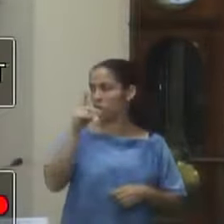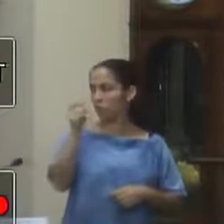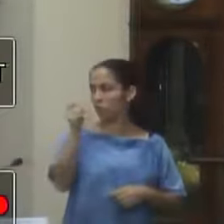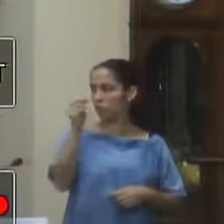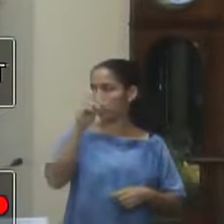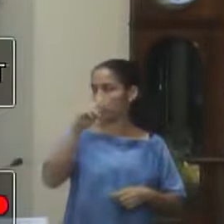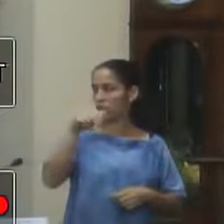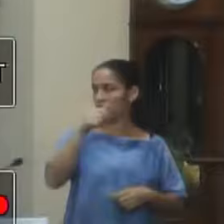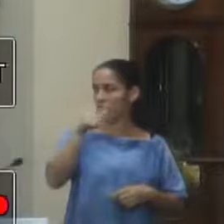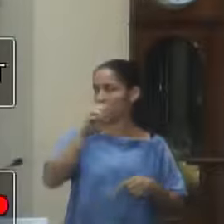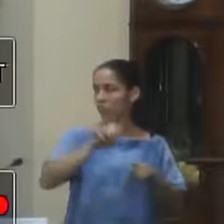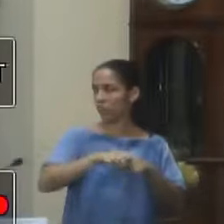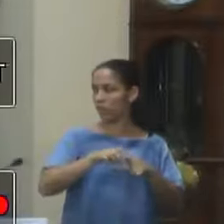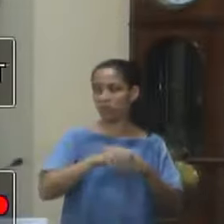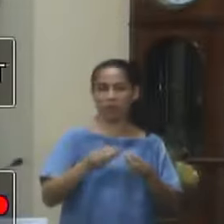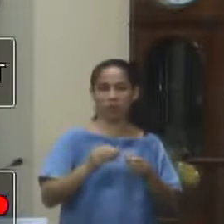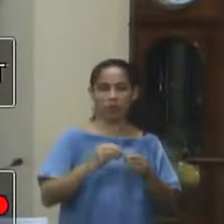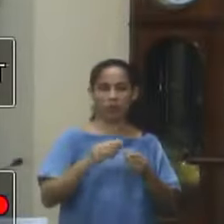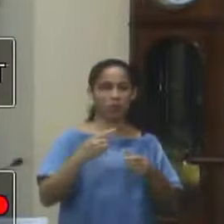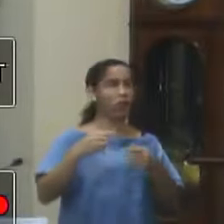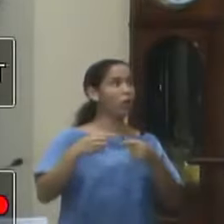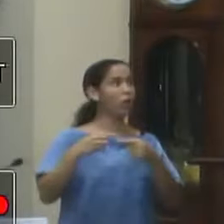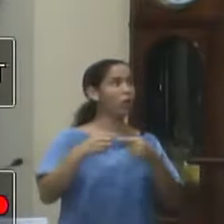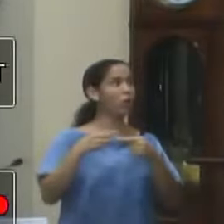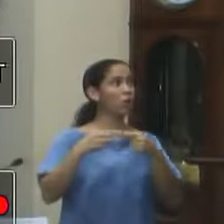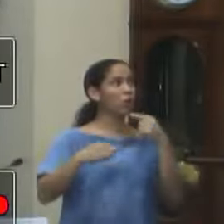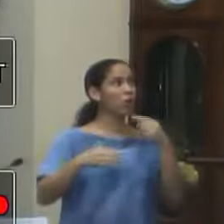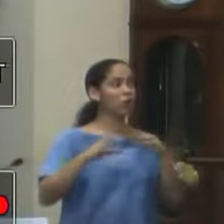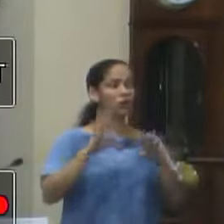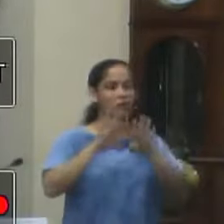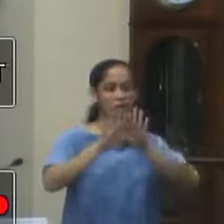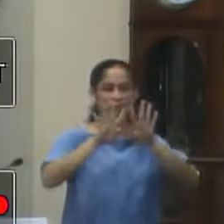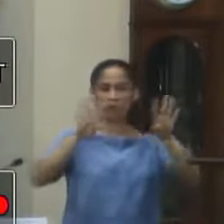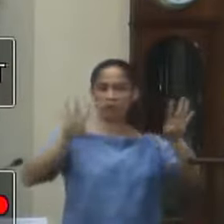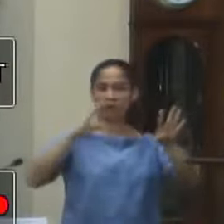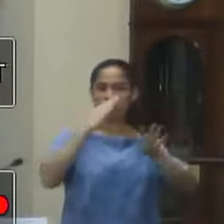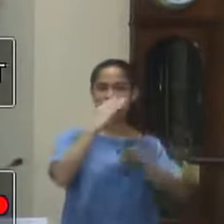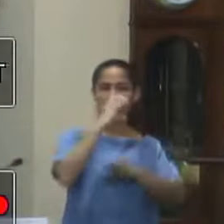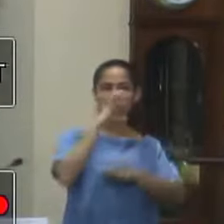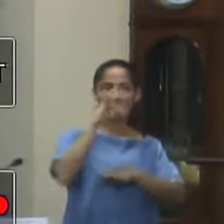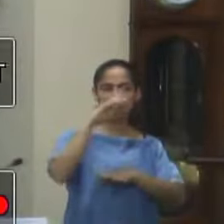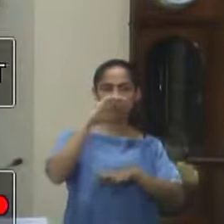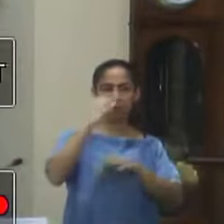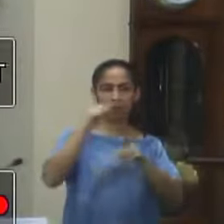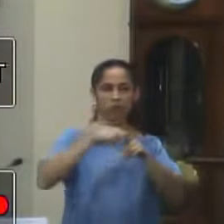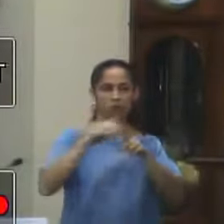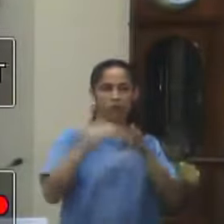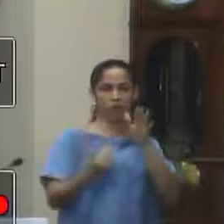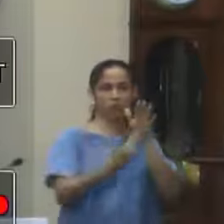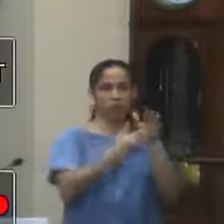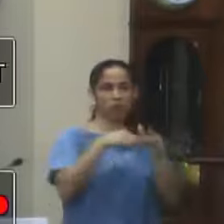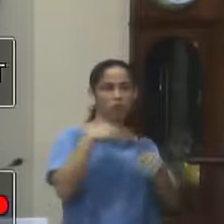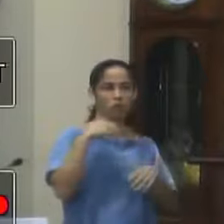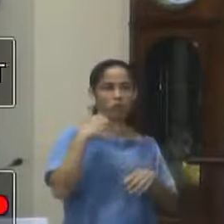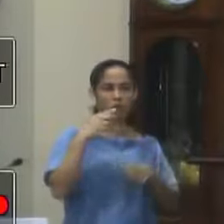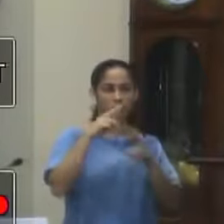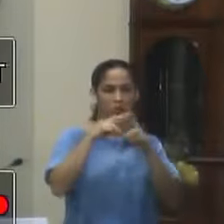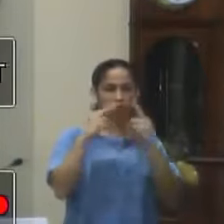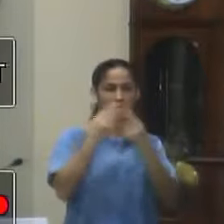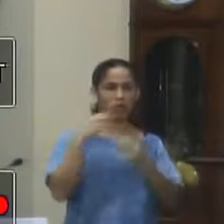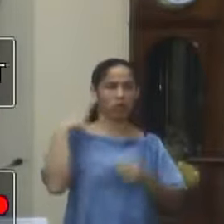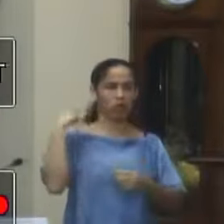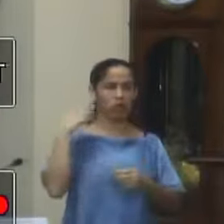para enfrentar a polêmica da cerca que está sendo debatida lá em Juparanã. Na última sessão, o vereador Pedro até apresentou uma